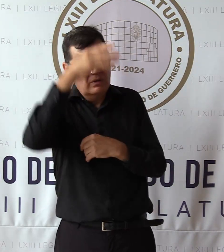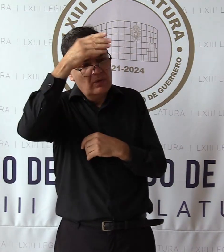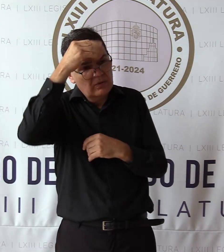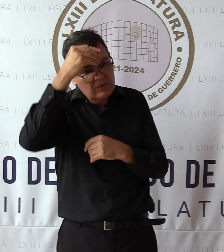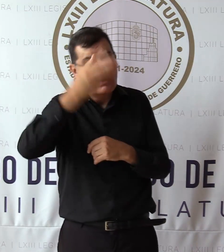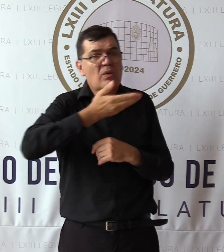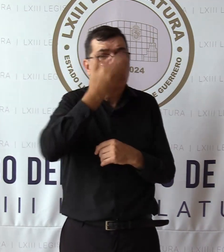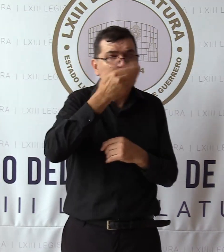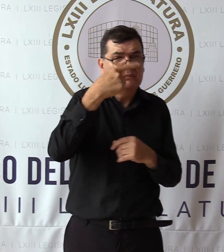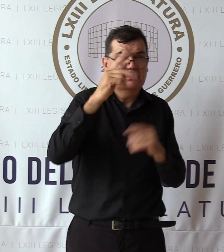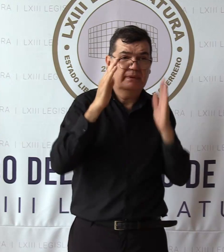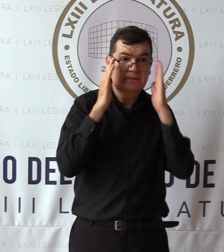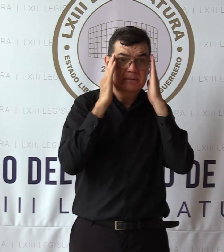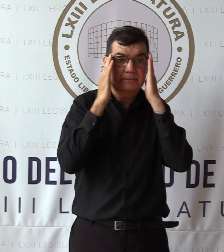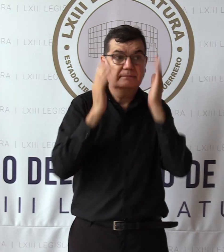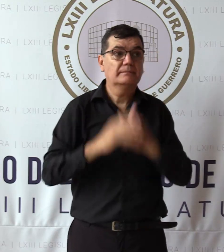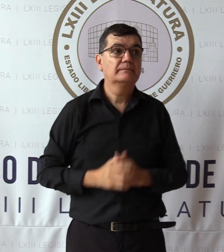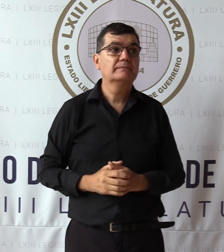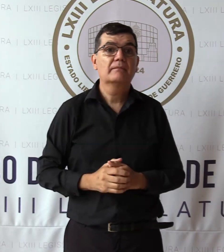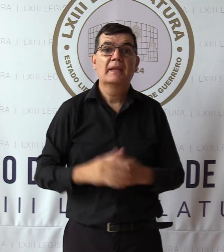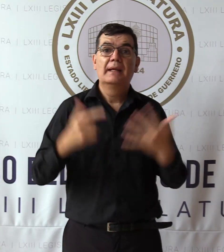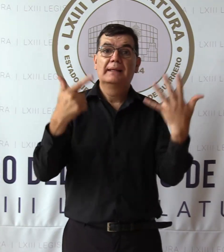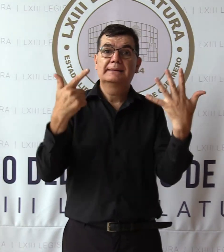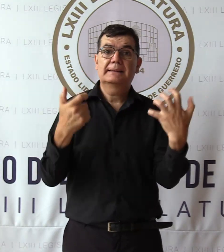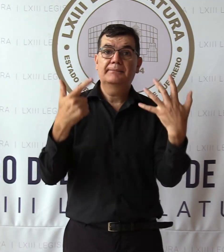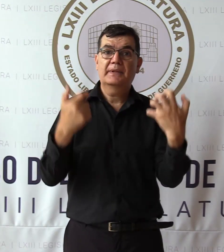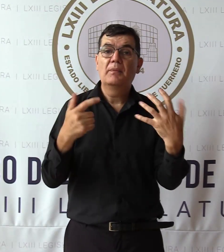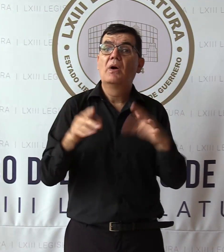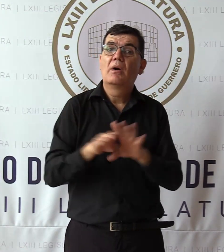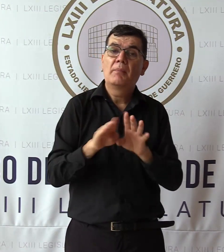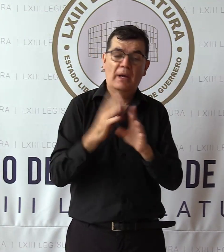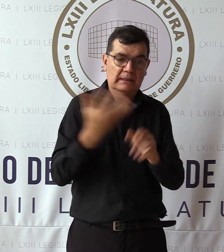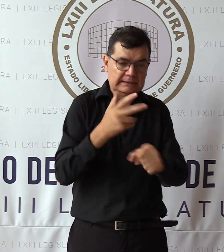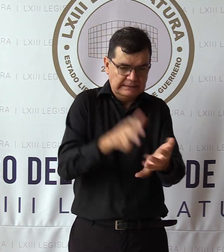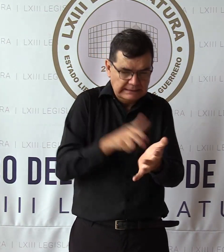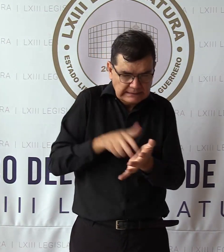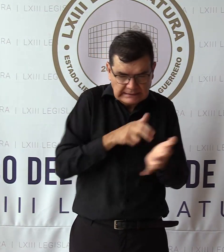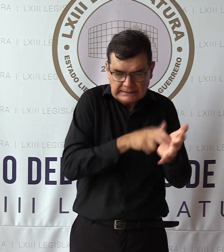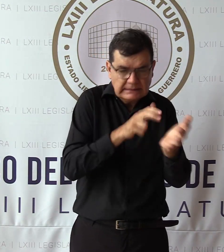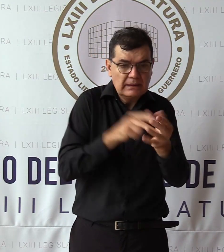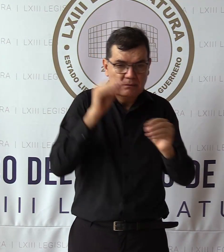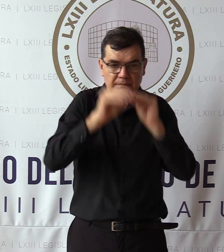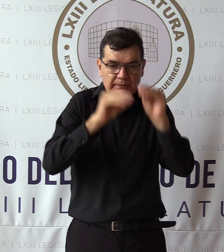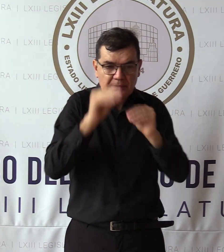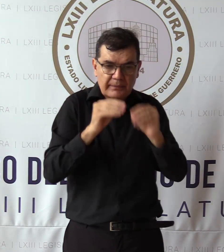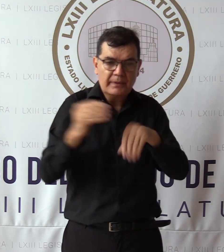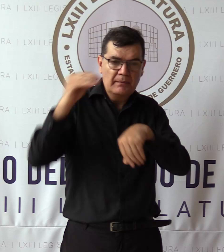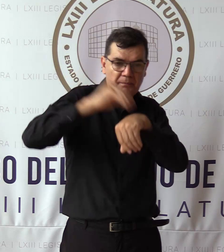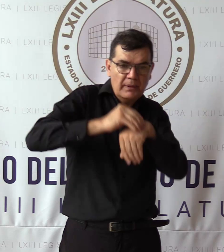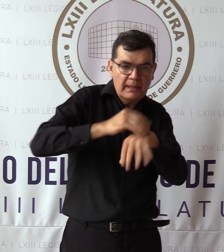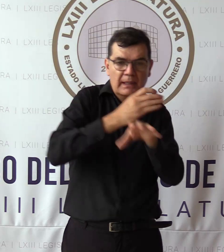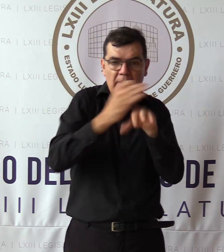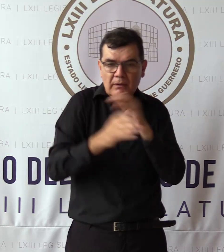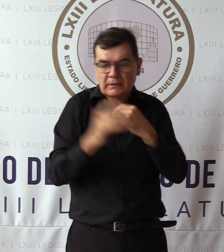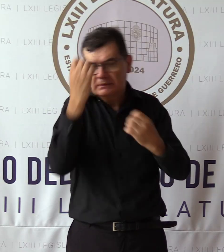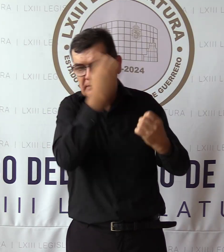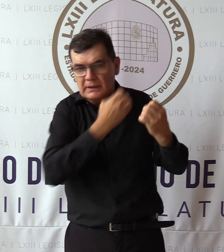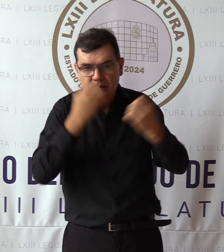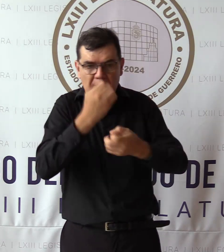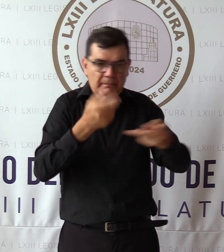entre otras. 7. Realizar los ajustes razonables de diseño, implementación y evaluación de planes, programas de